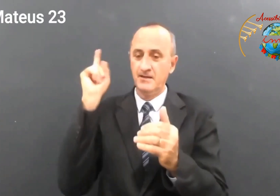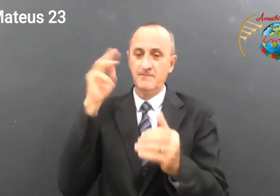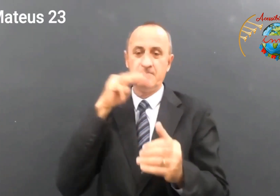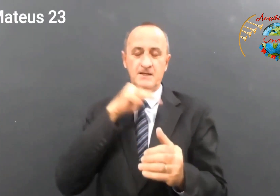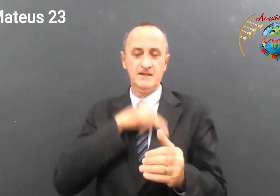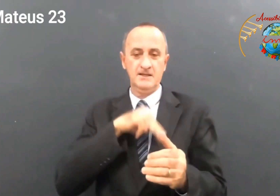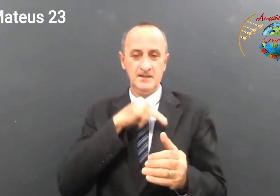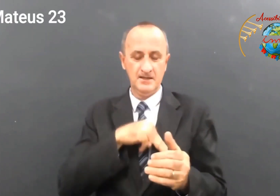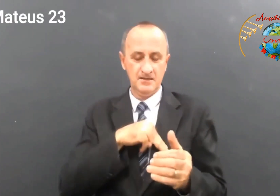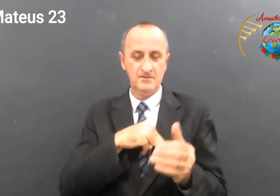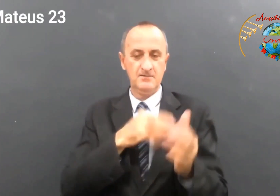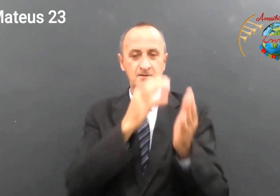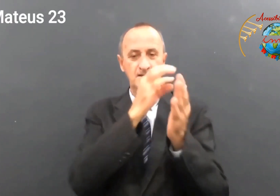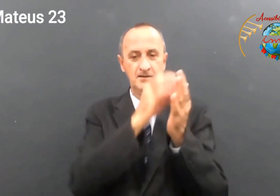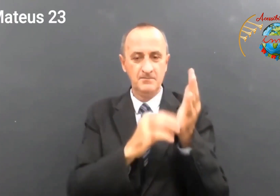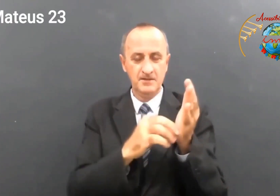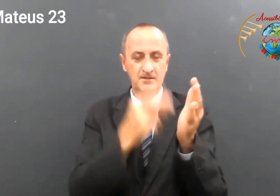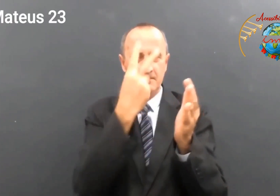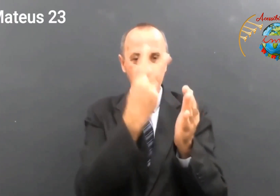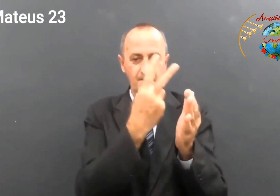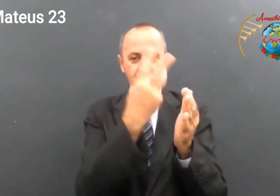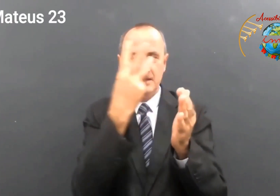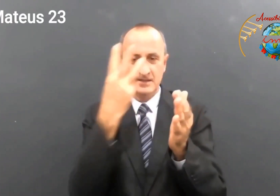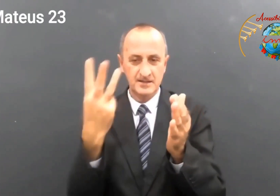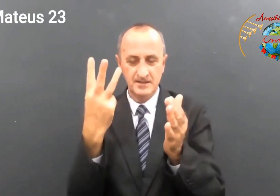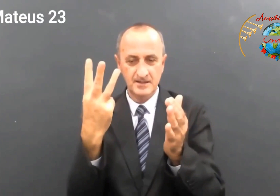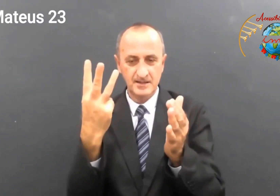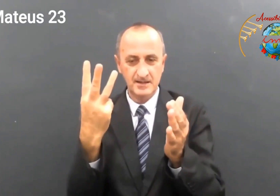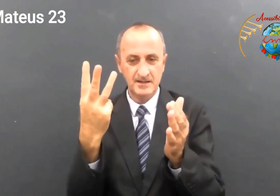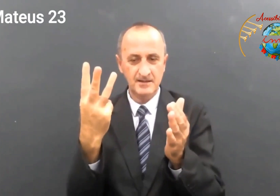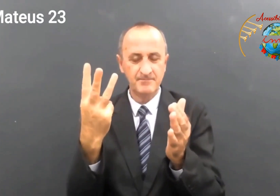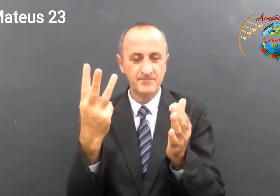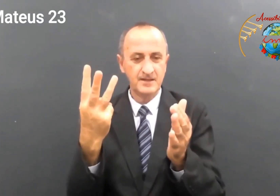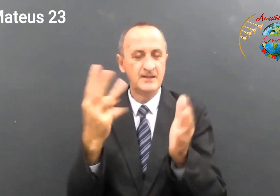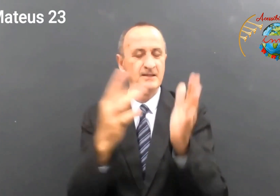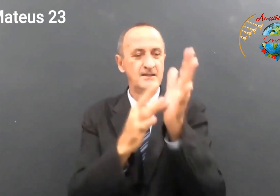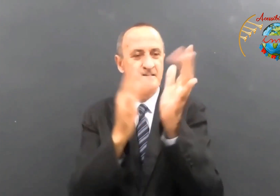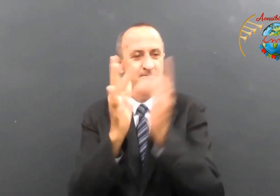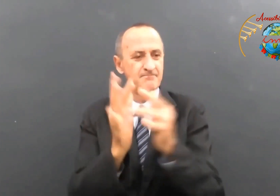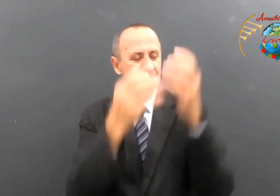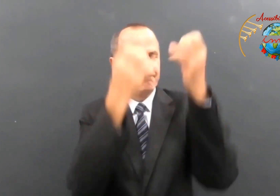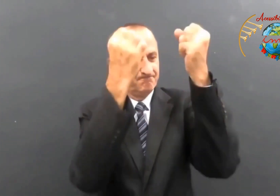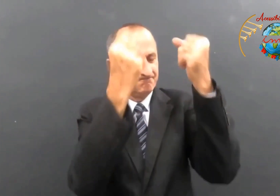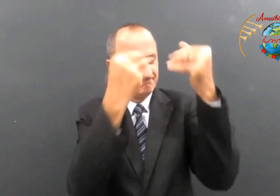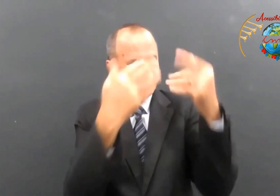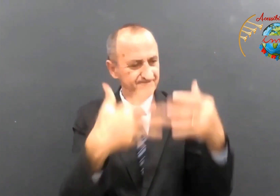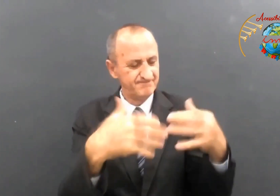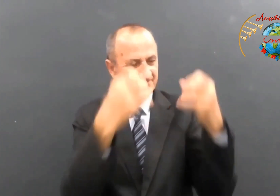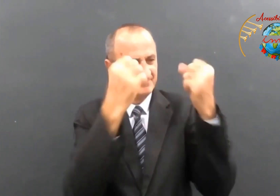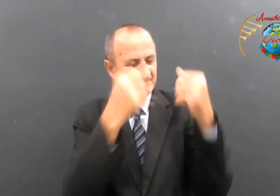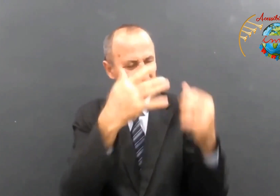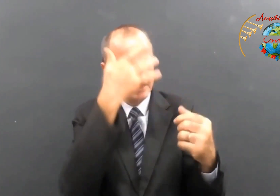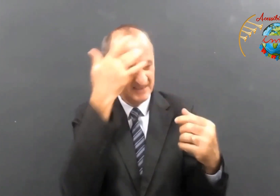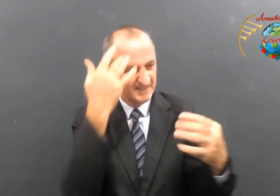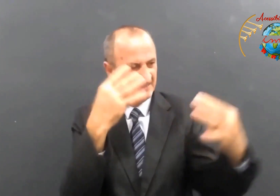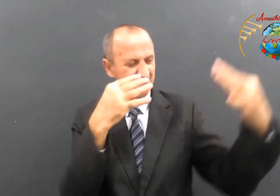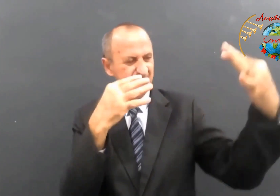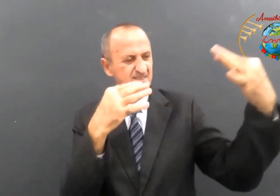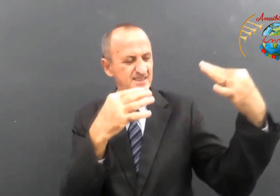Vejam aqui, olha, Mateus capítulo 23. Jesus explica sobre isso.